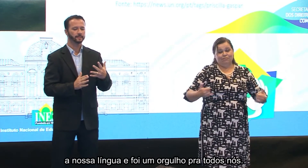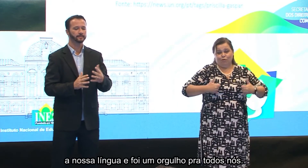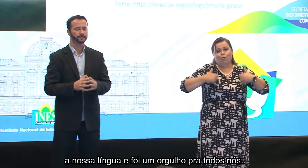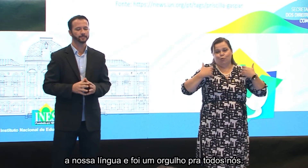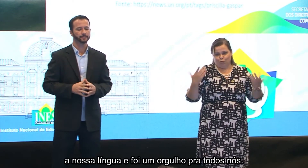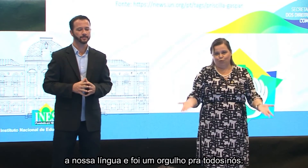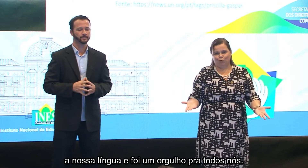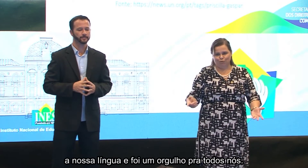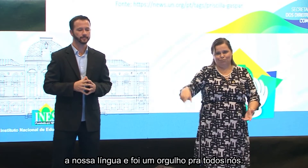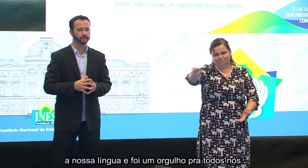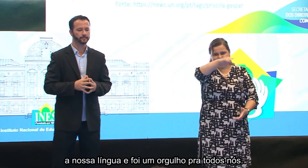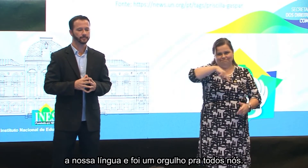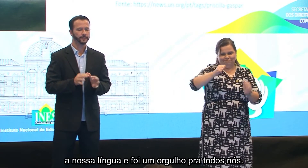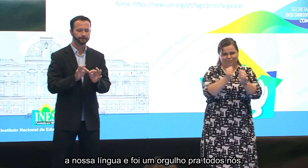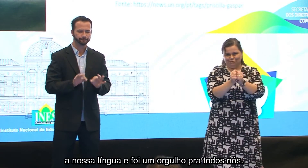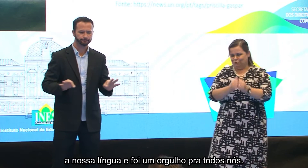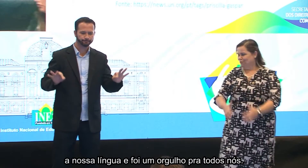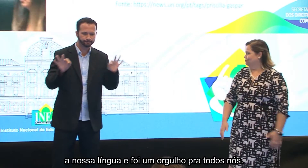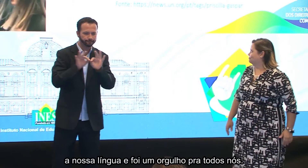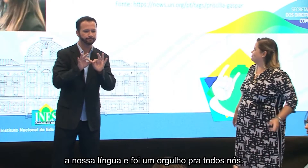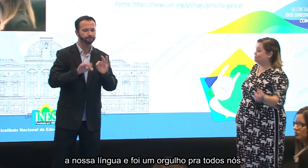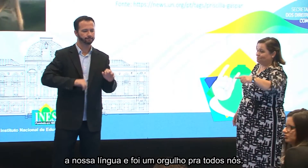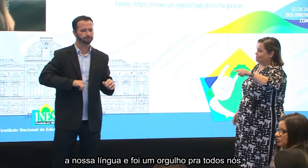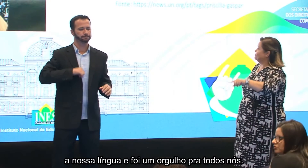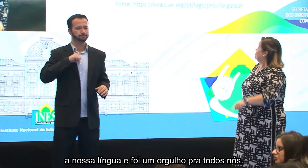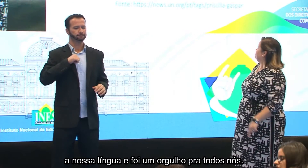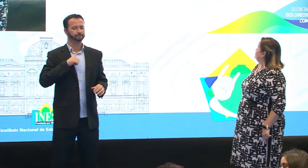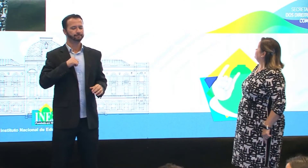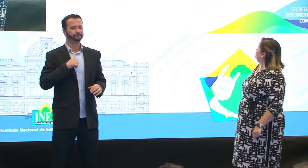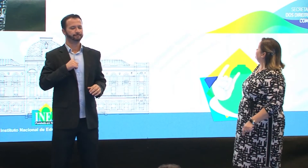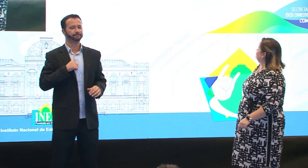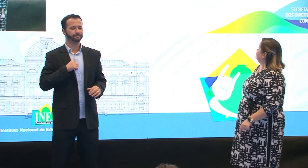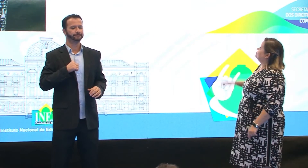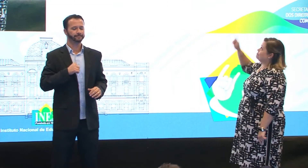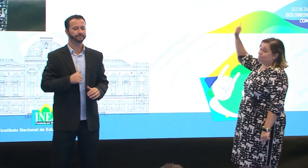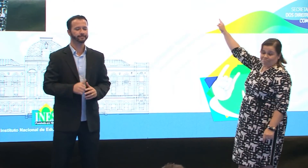língua. E foi um orgulho para todos nós.